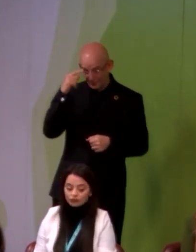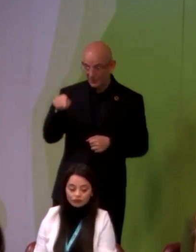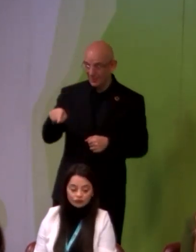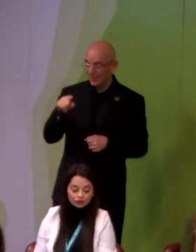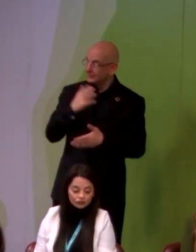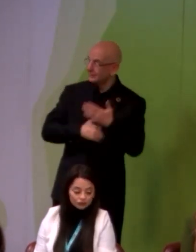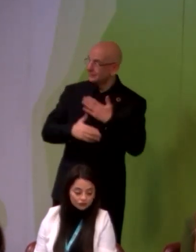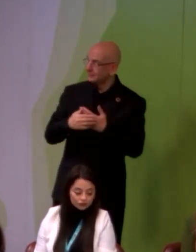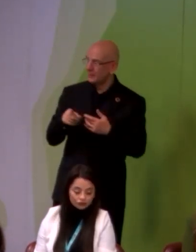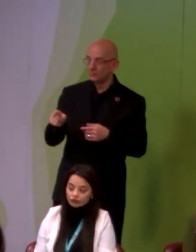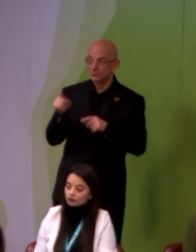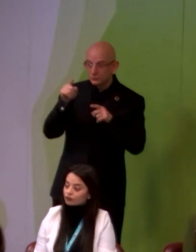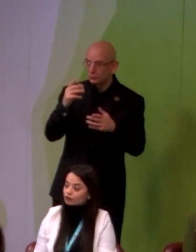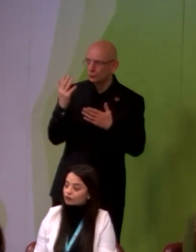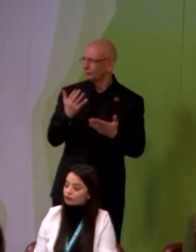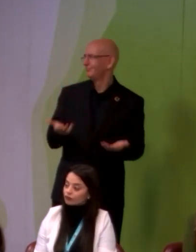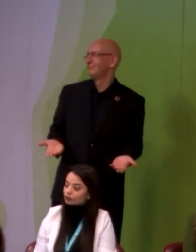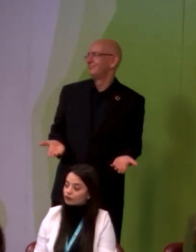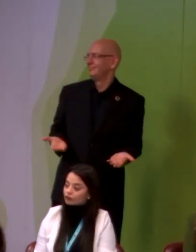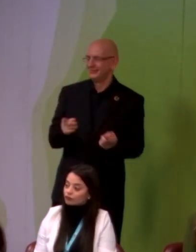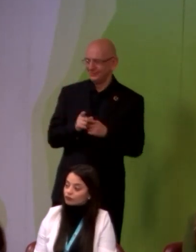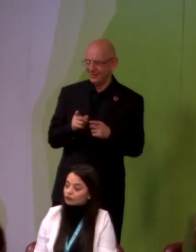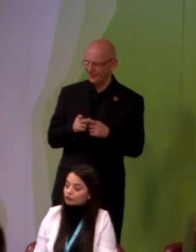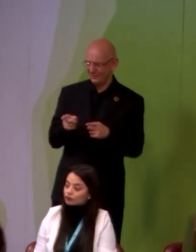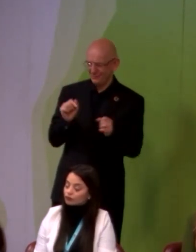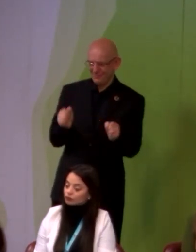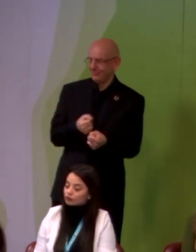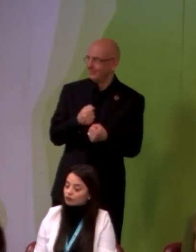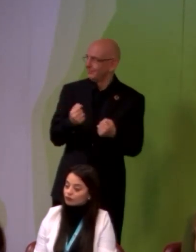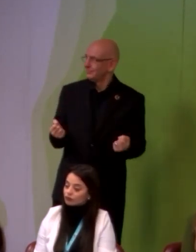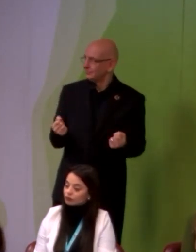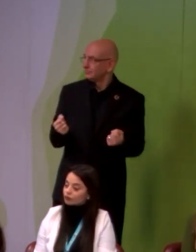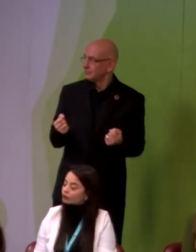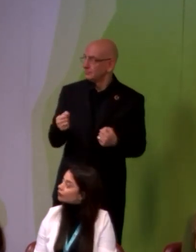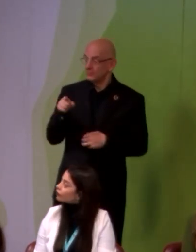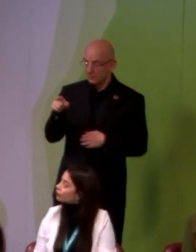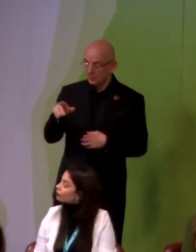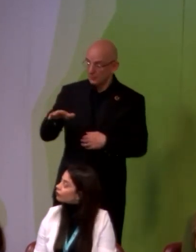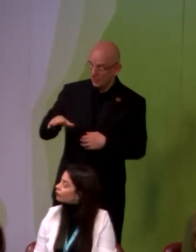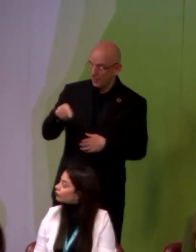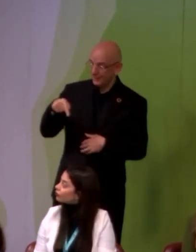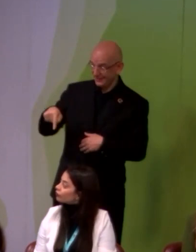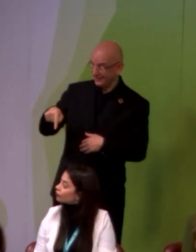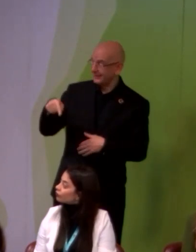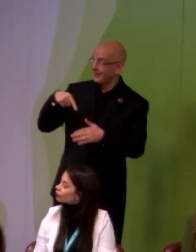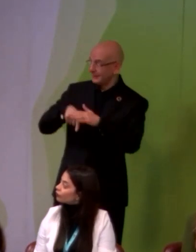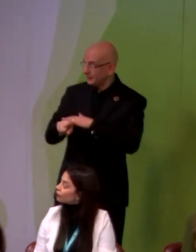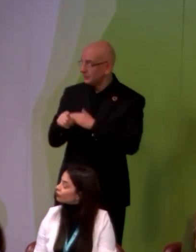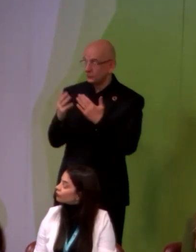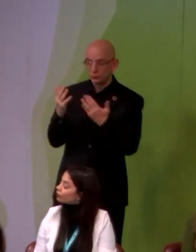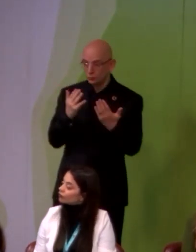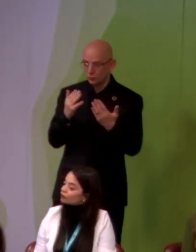suivre la scolarisation comme les autres enfants. Et quand l'enfant handicapé est